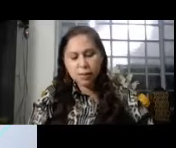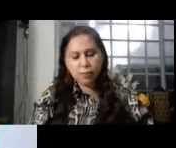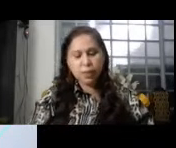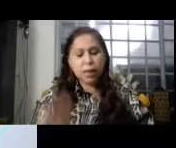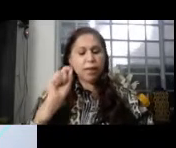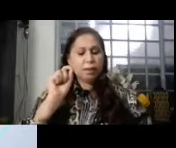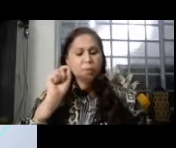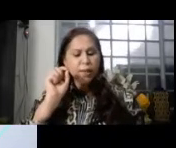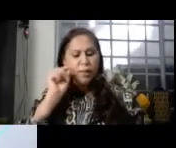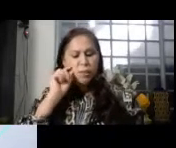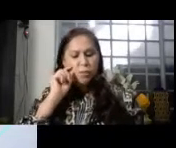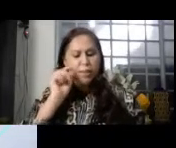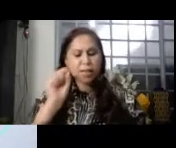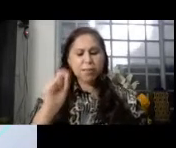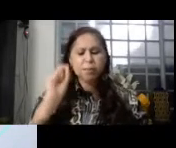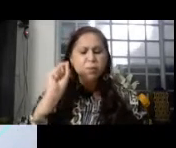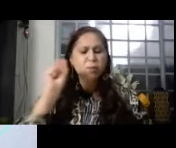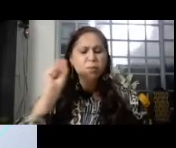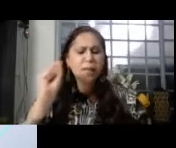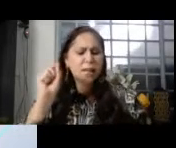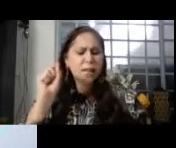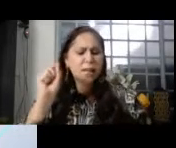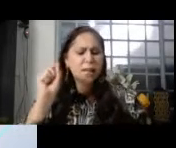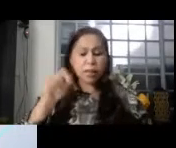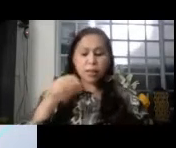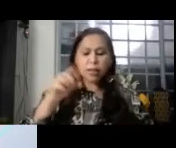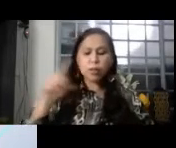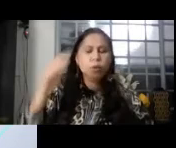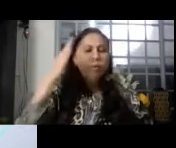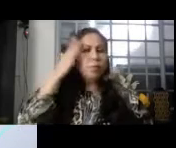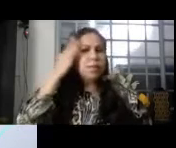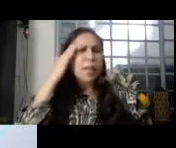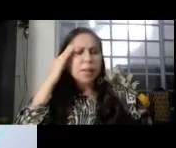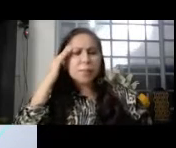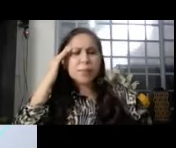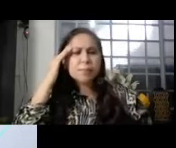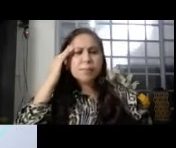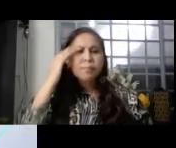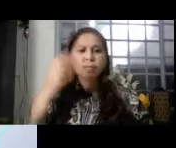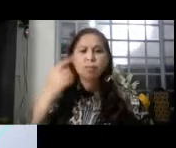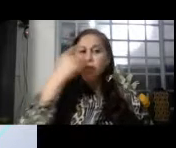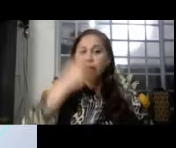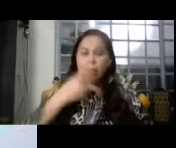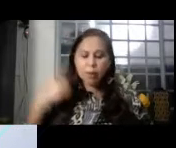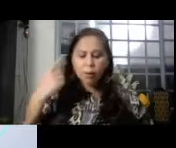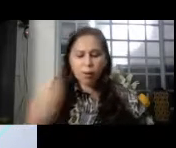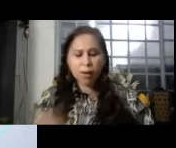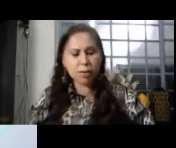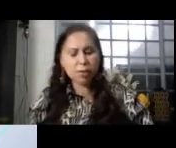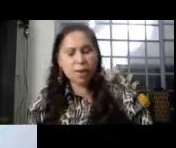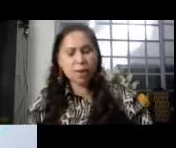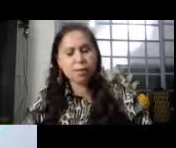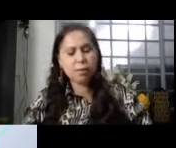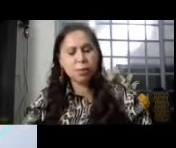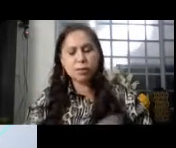expressão. O que que João sabe? O que João sabe? Então, sempre